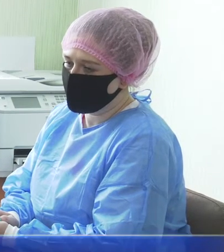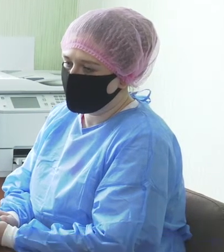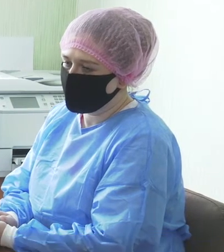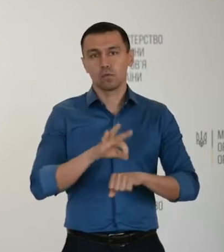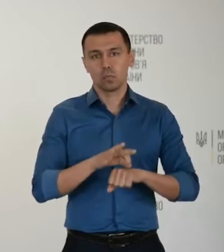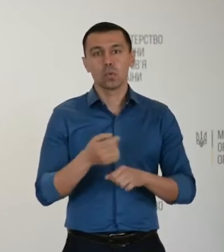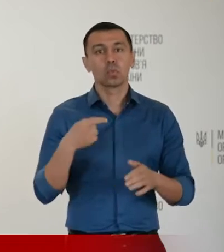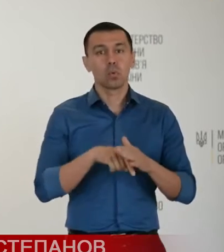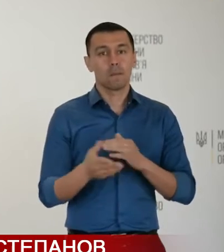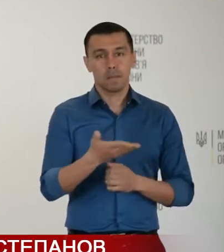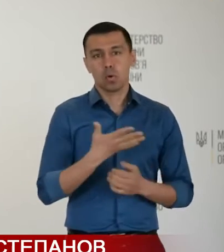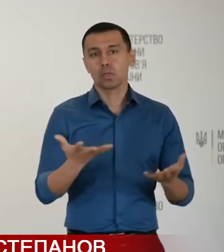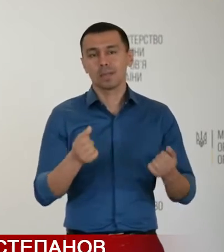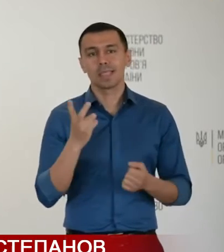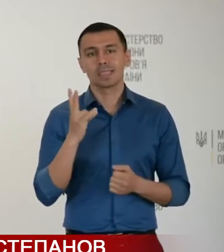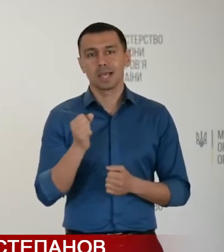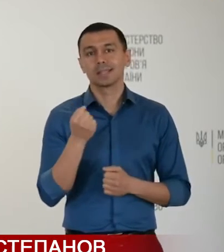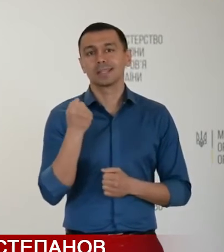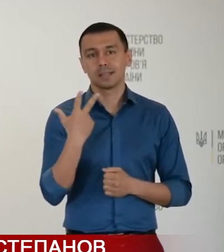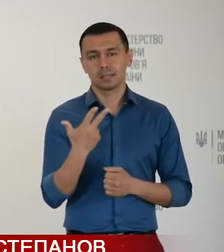така. Отримали на